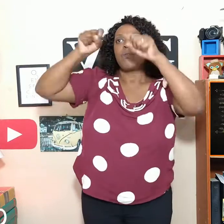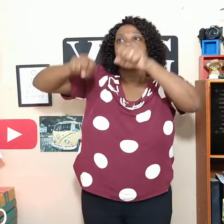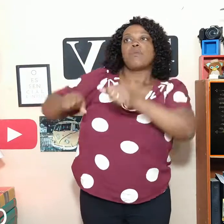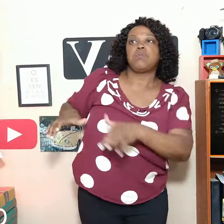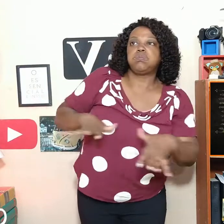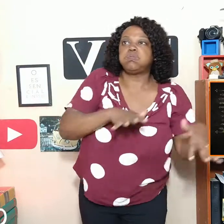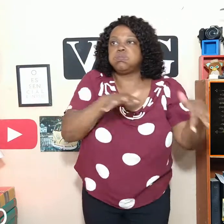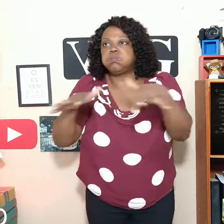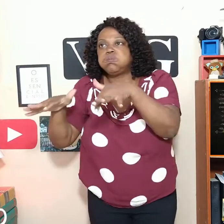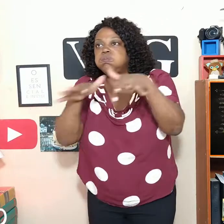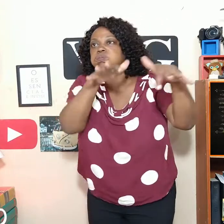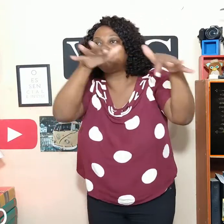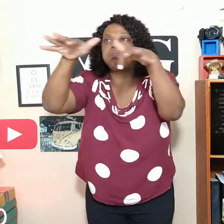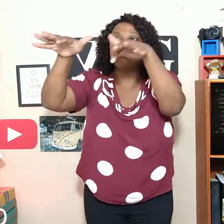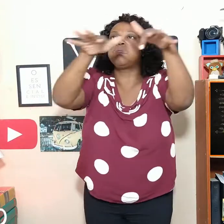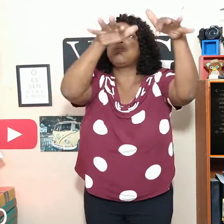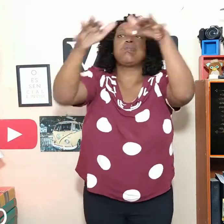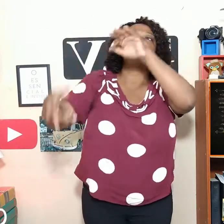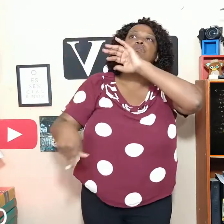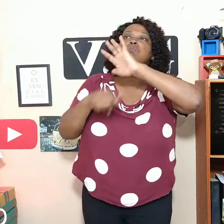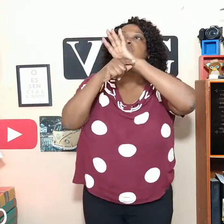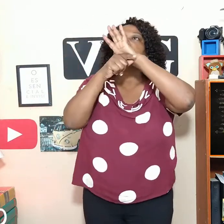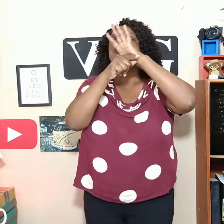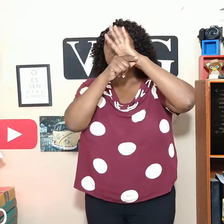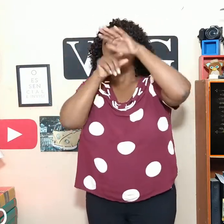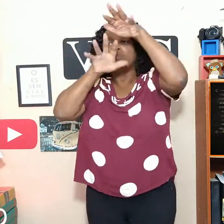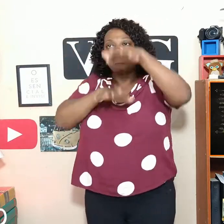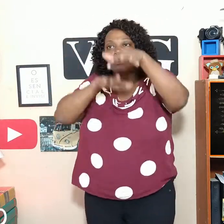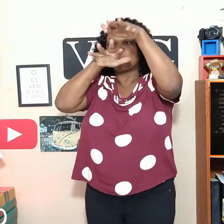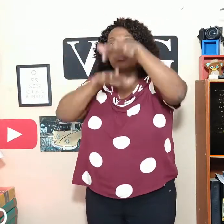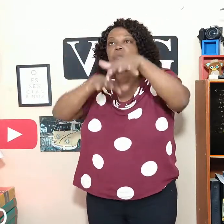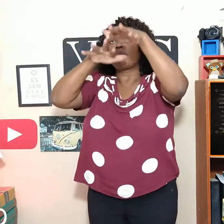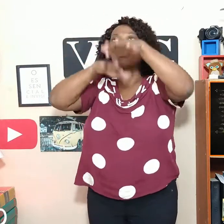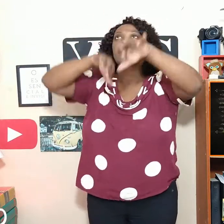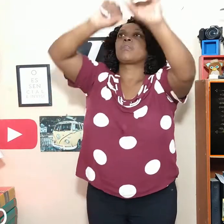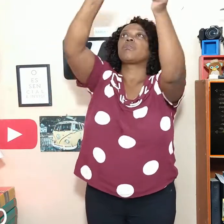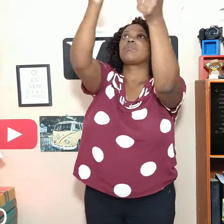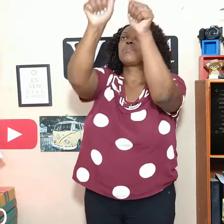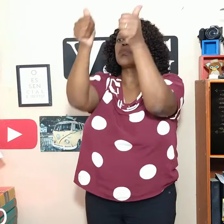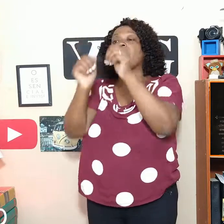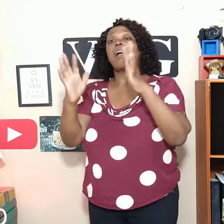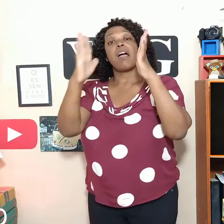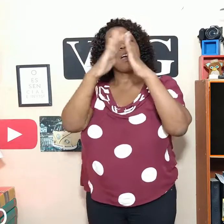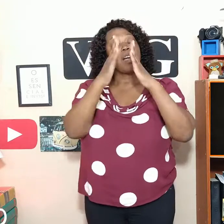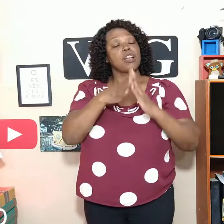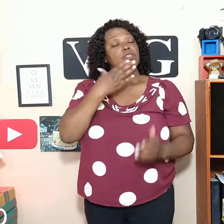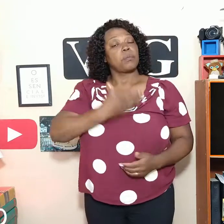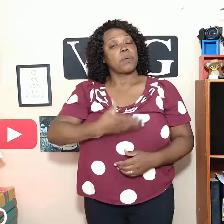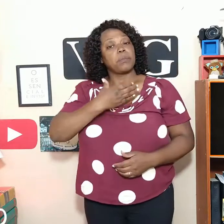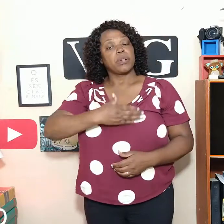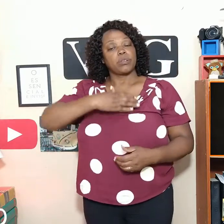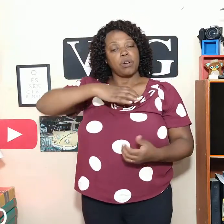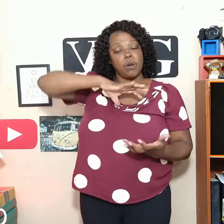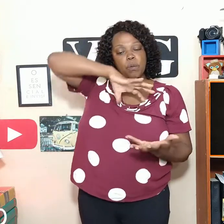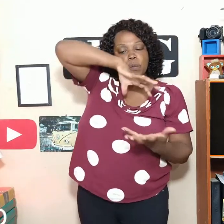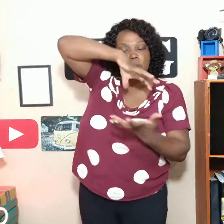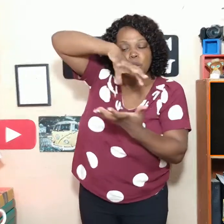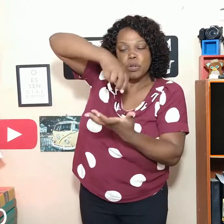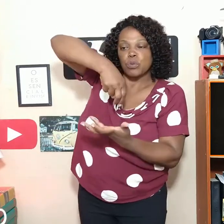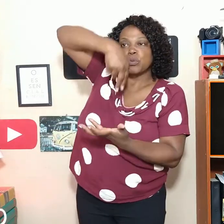esse trenó voador é inspirado no folclore escandinavo, em uma procissão de Odin pelos céus. E a casa do Papai Noel seria no Polo Norte, um